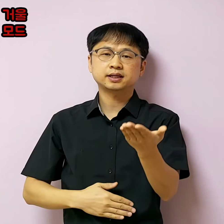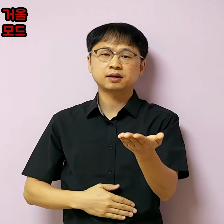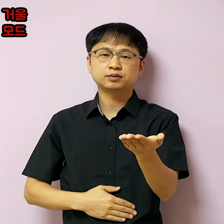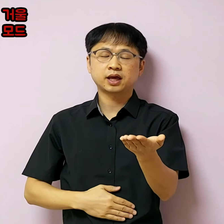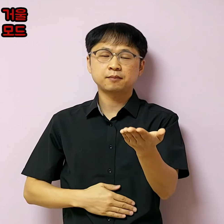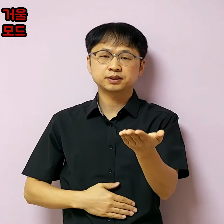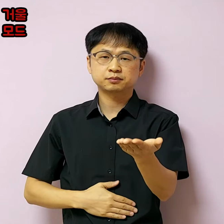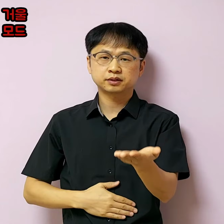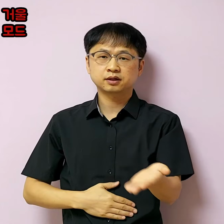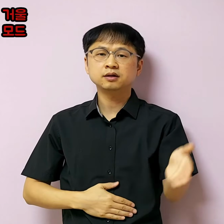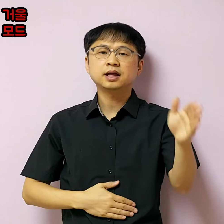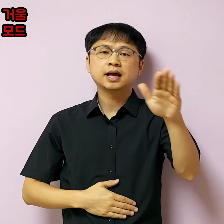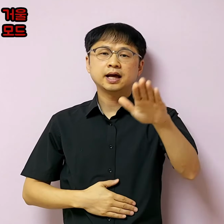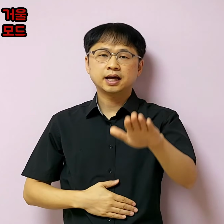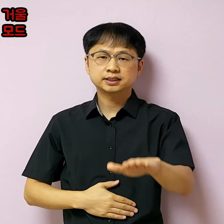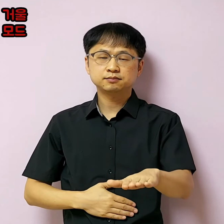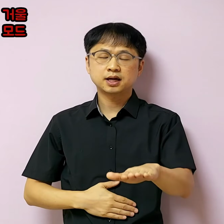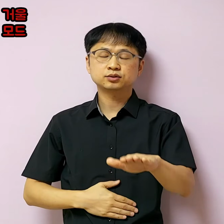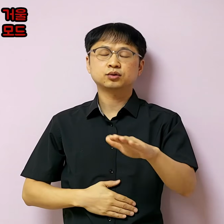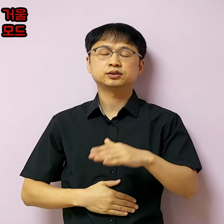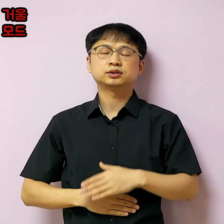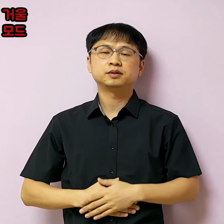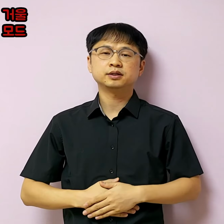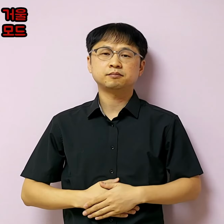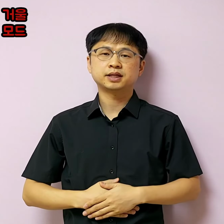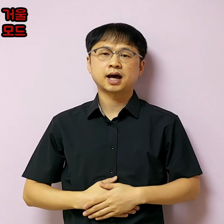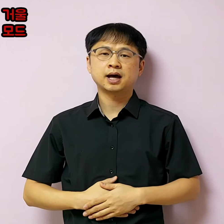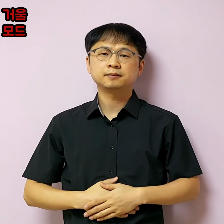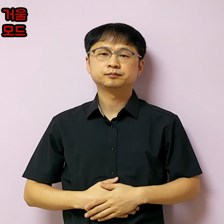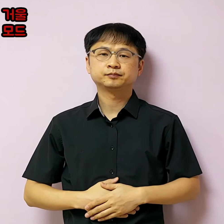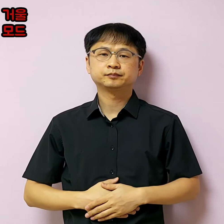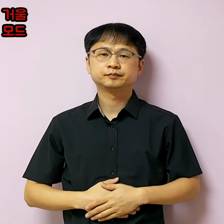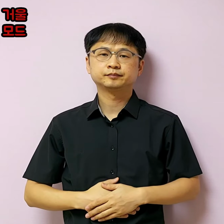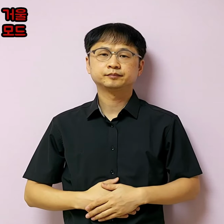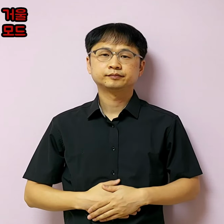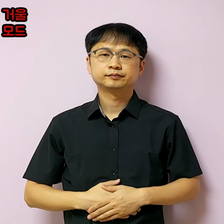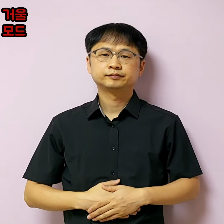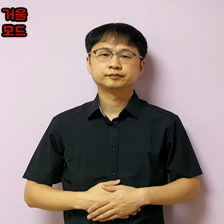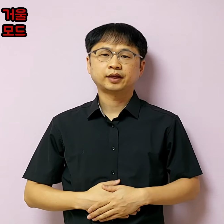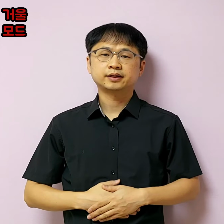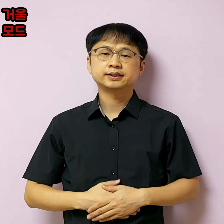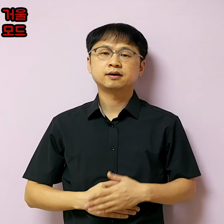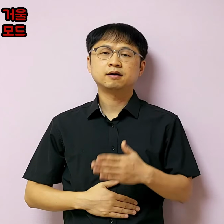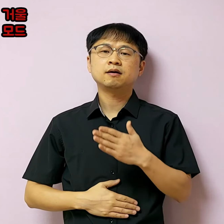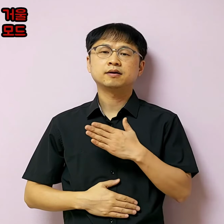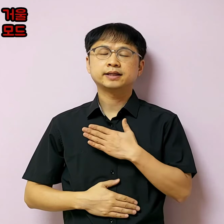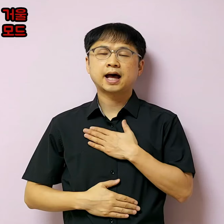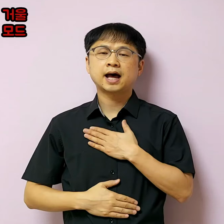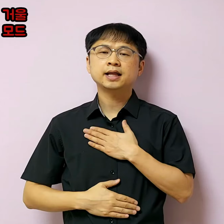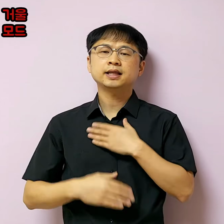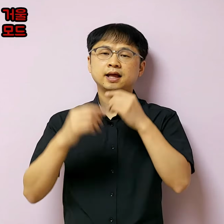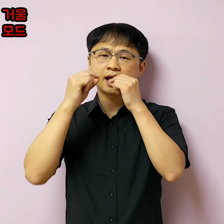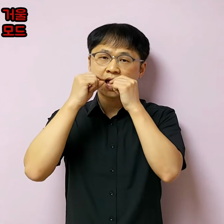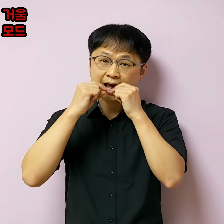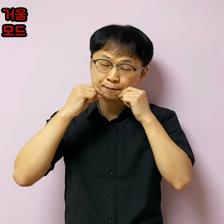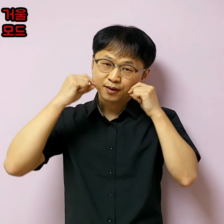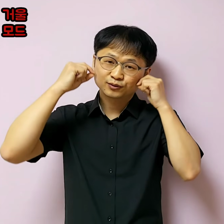했기 때문에 앞에서 배웠던 하지만 수어 해주시면 됩니다. 네, 그래서 난